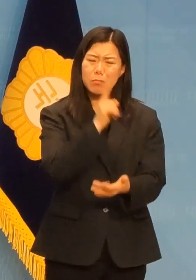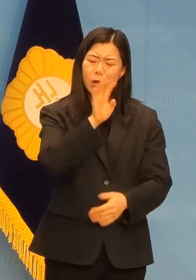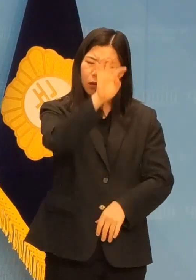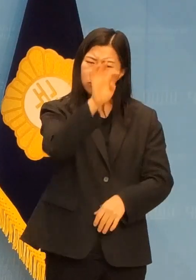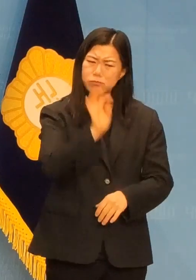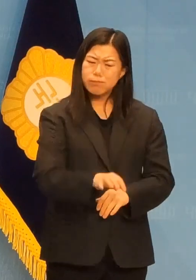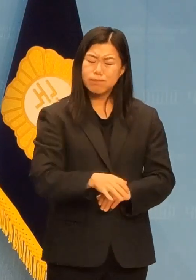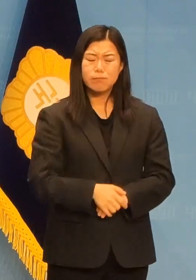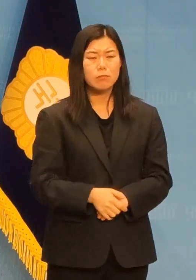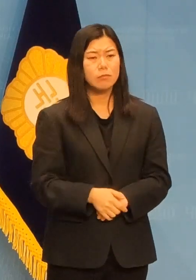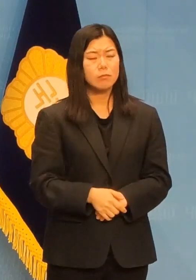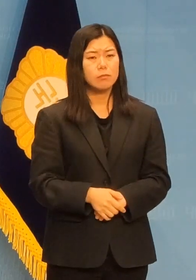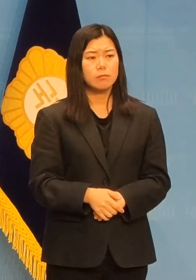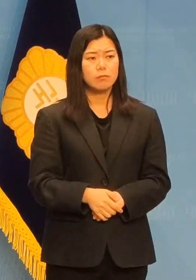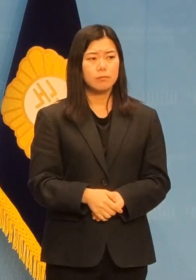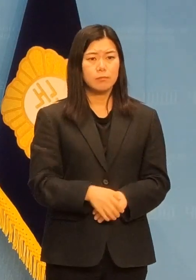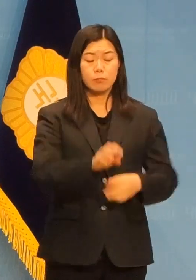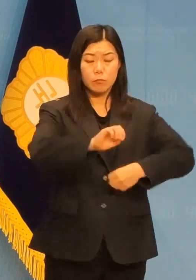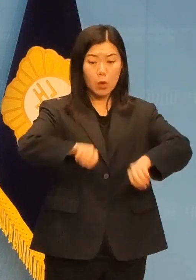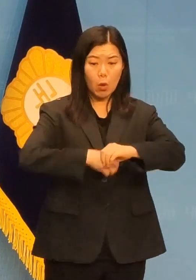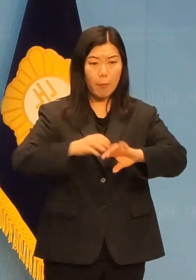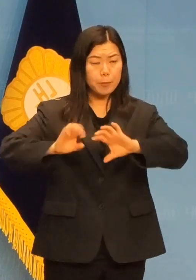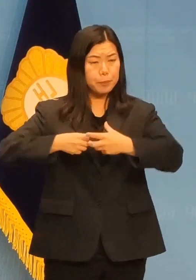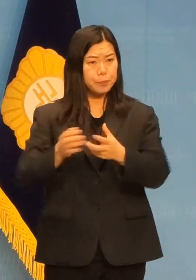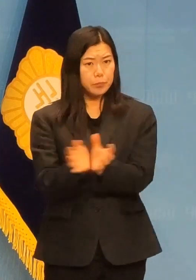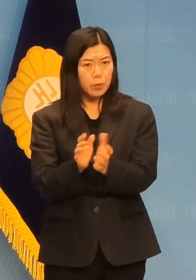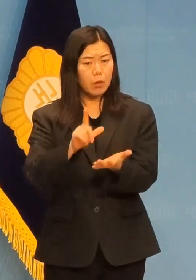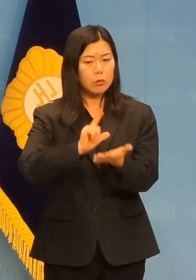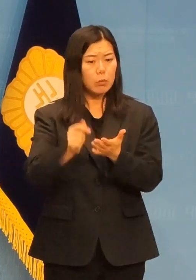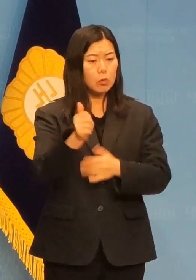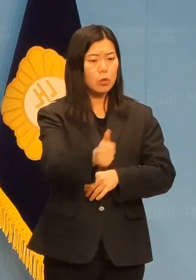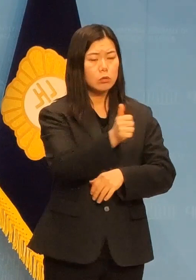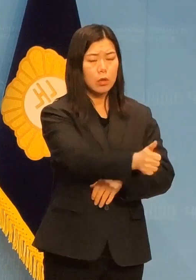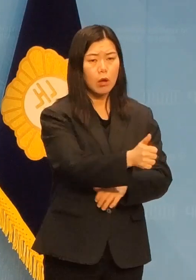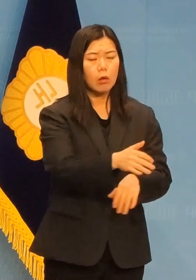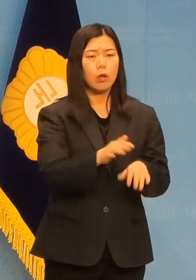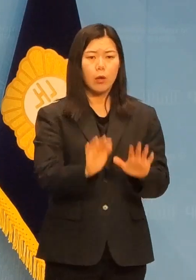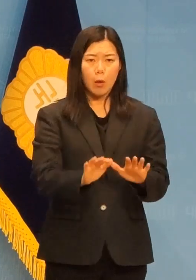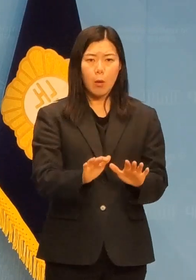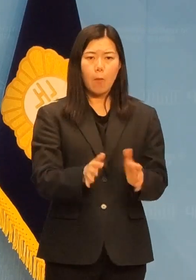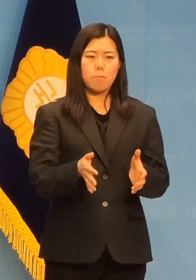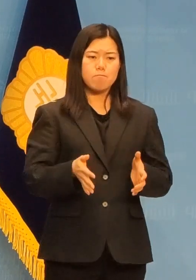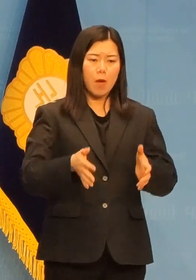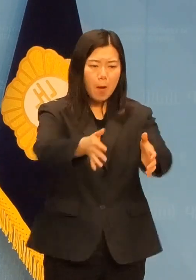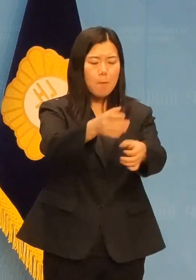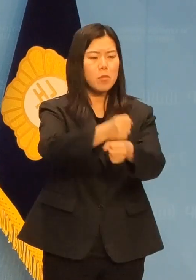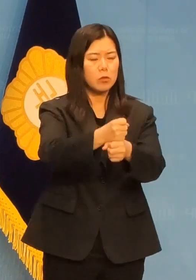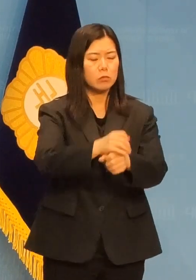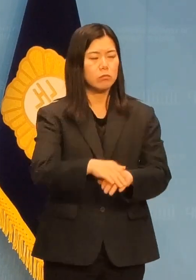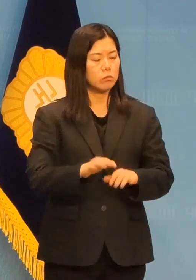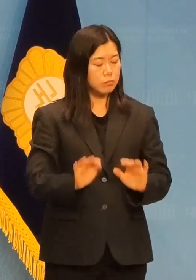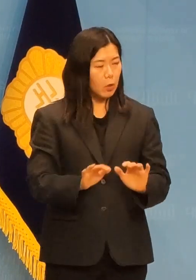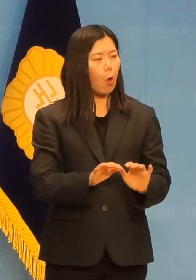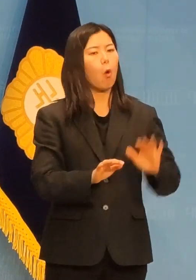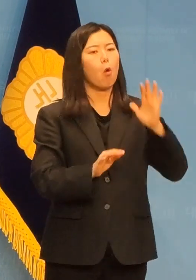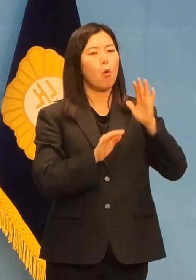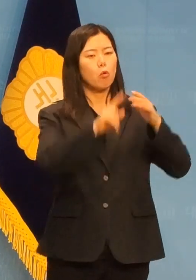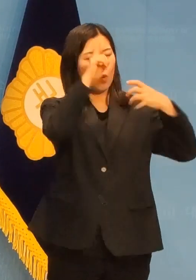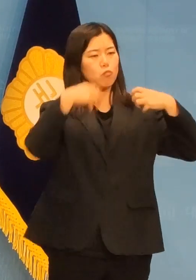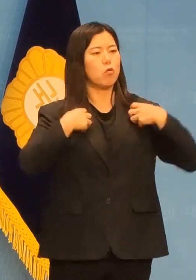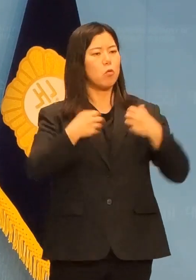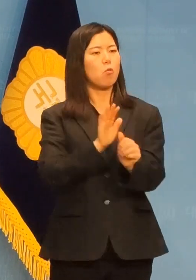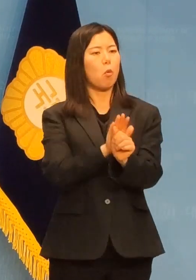말입니까? 오히려 국민의힘 소속 지자체장들이 닦아온 길 위에 정부가 실행력을 더한